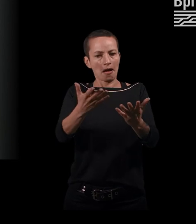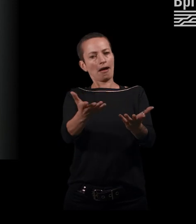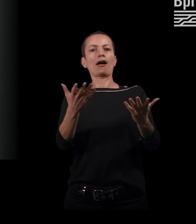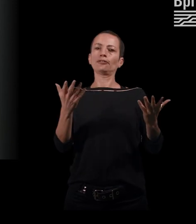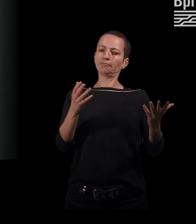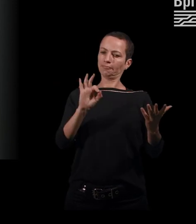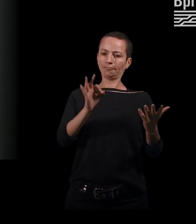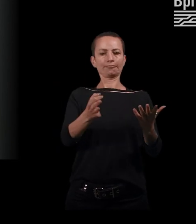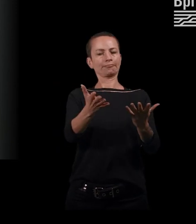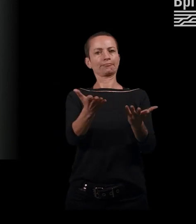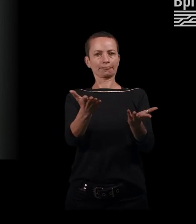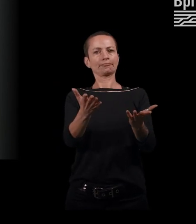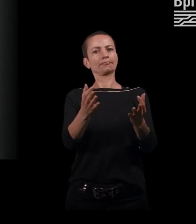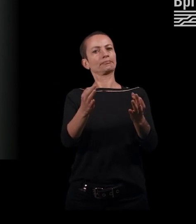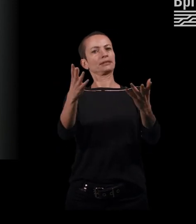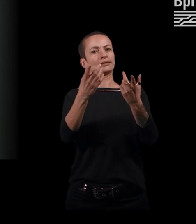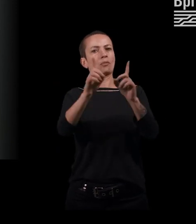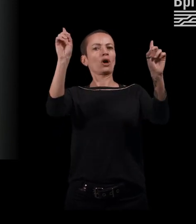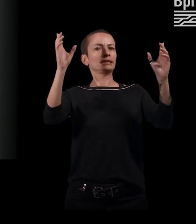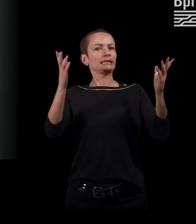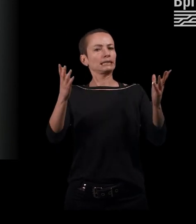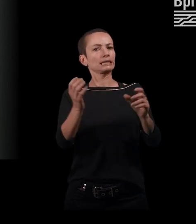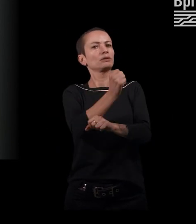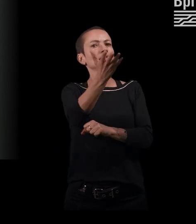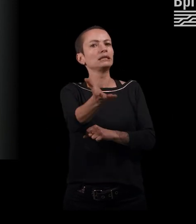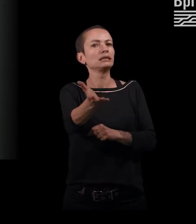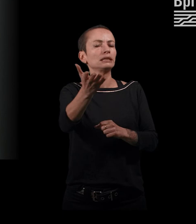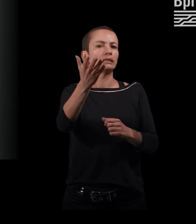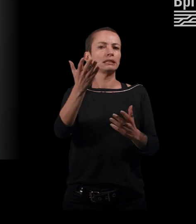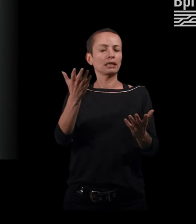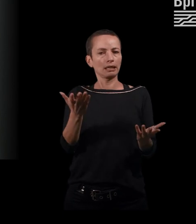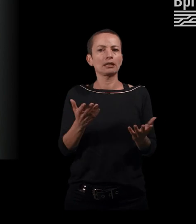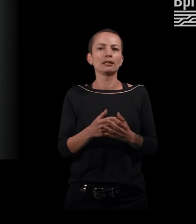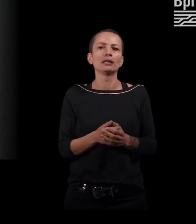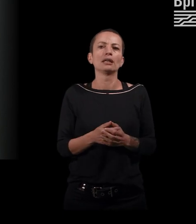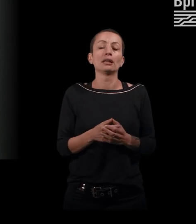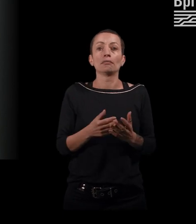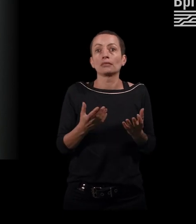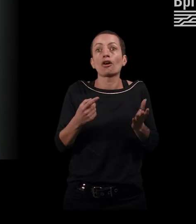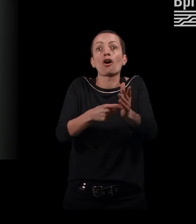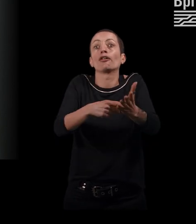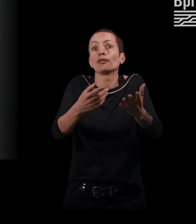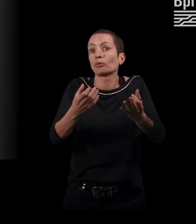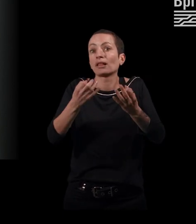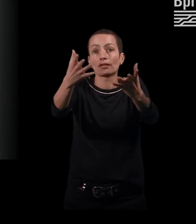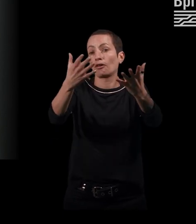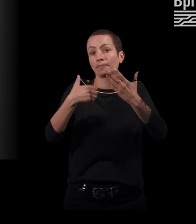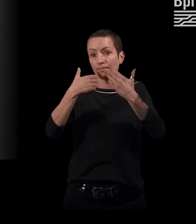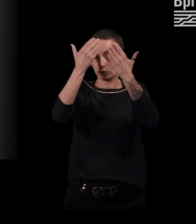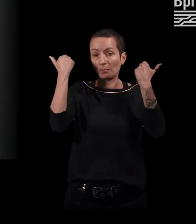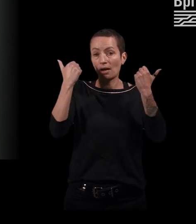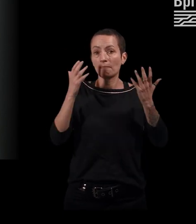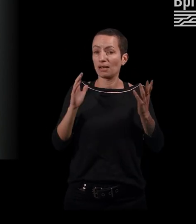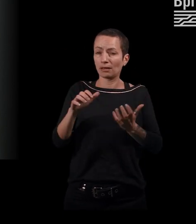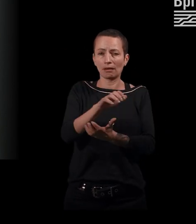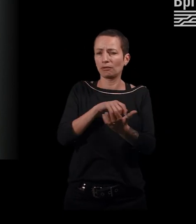ressembler à une démocratie, à une vraie démocratie. Combien de temps ça prendra, je ne sais pas, mais la révolution,